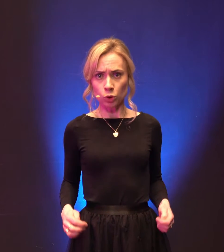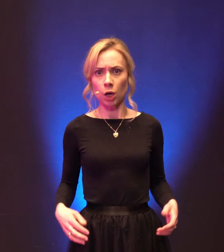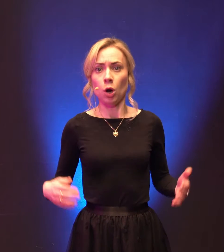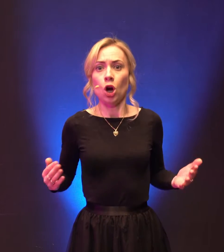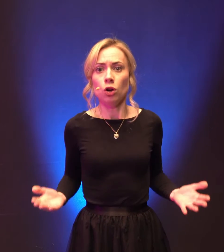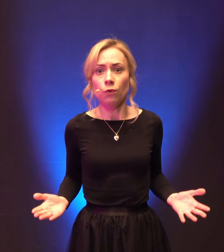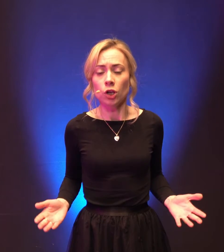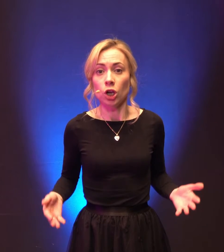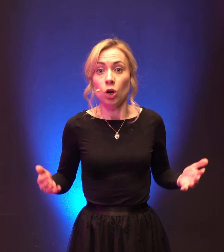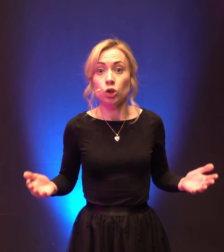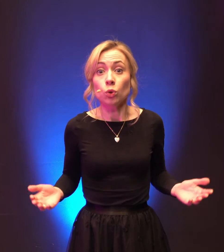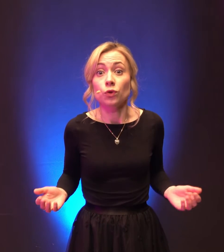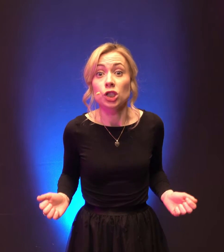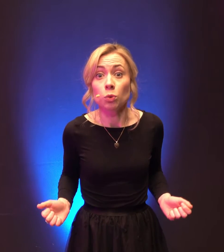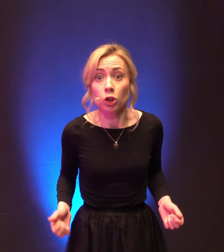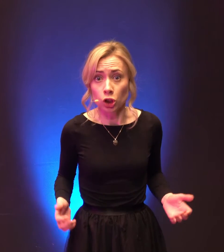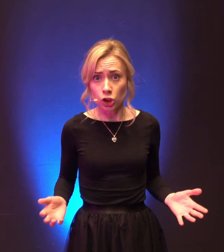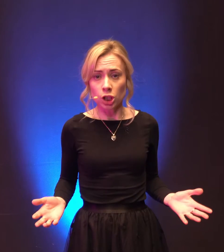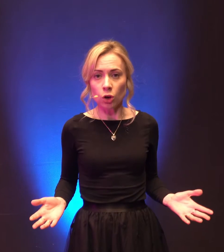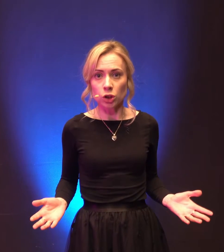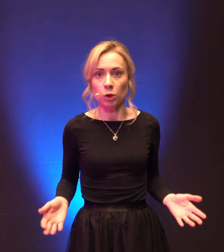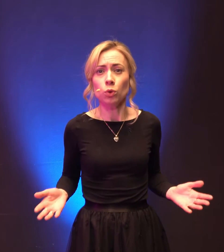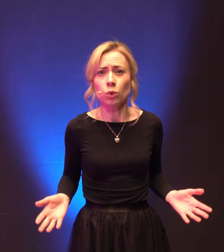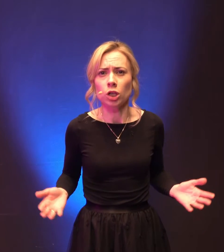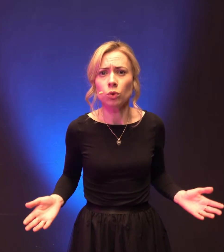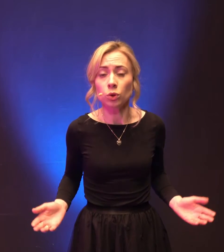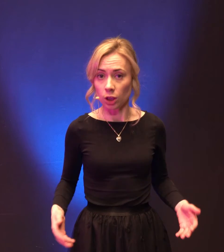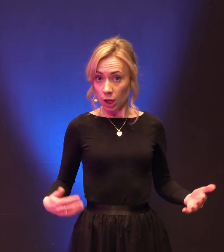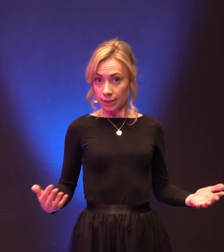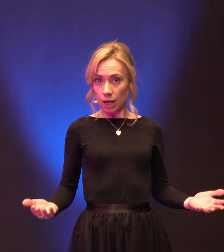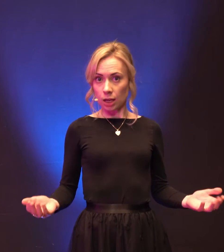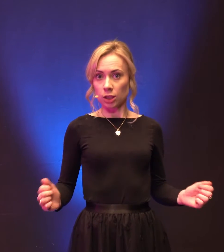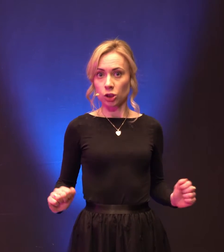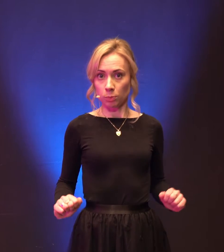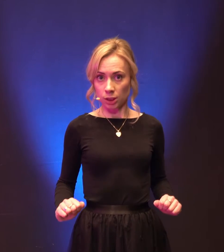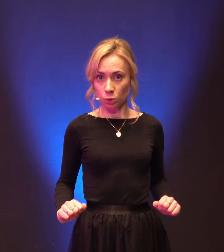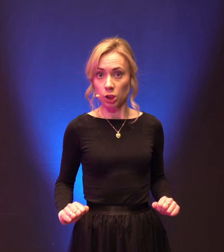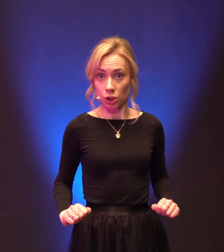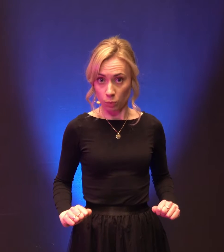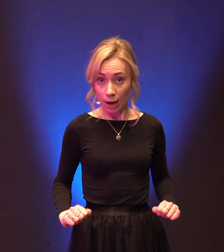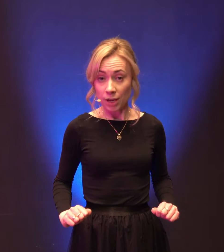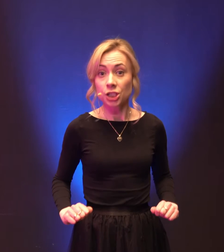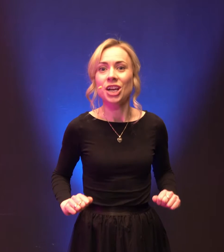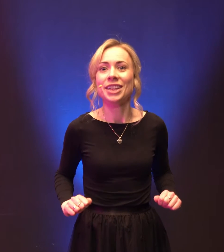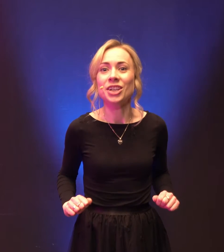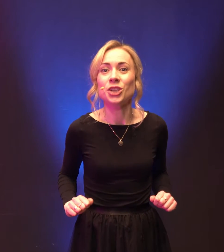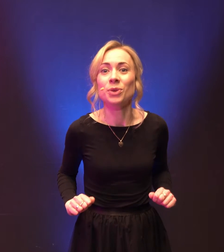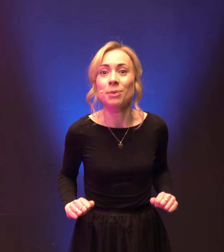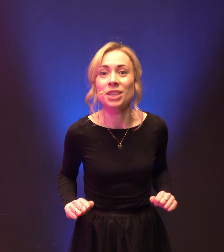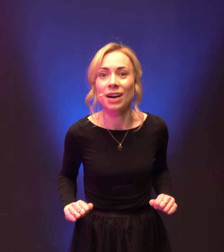udział lwy, żółwie, słoń, dzikie osły, kury, koguty. Z elegancją prezentuje się łabędź, tańczą rybki w